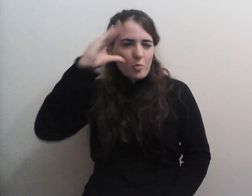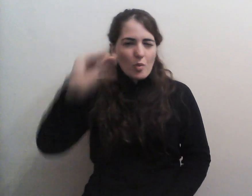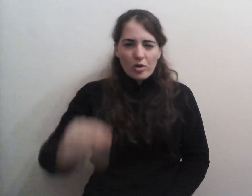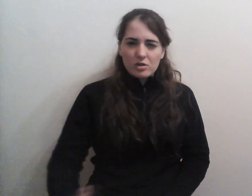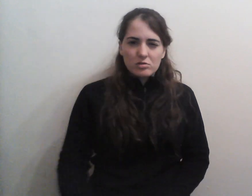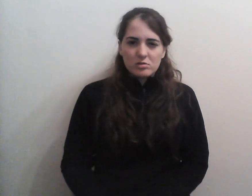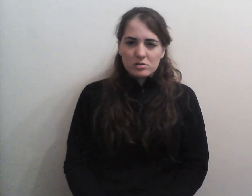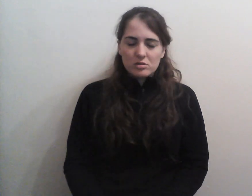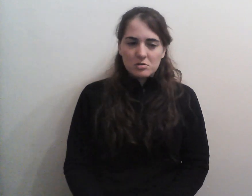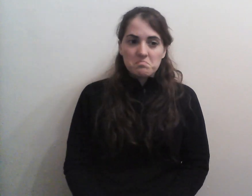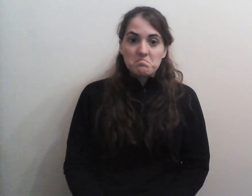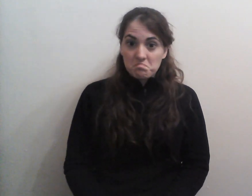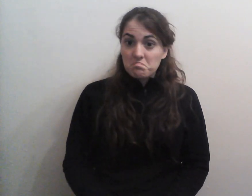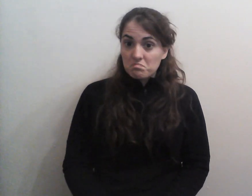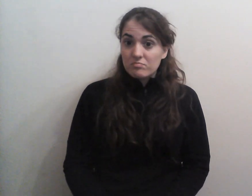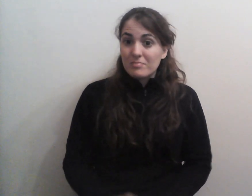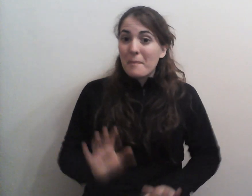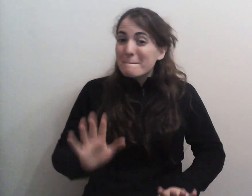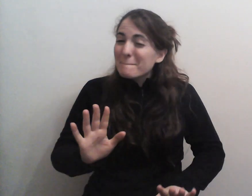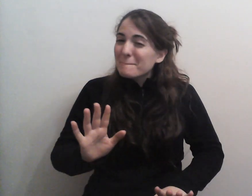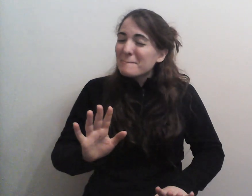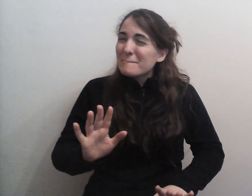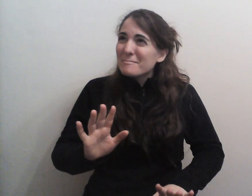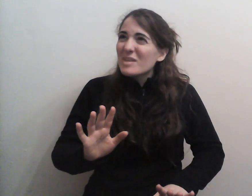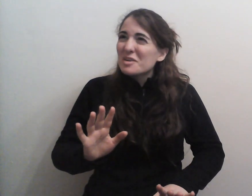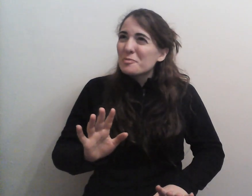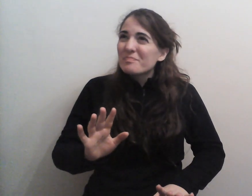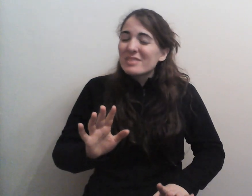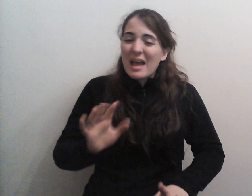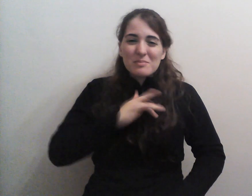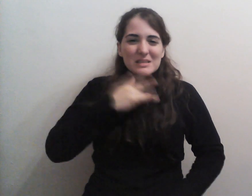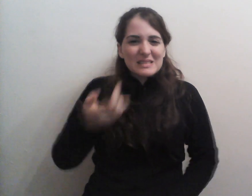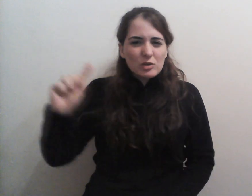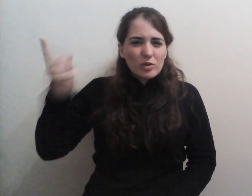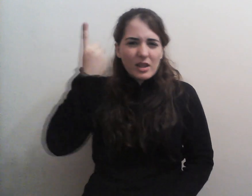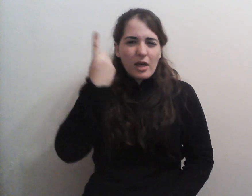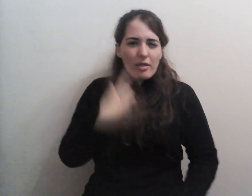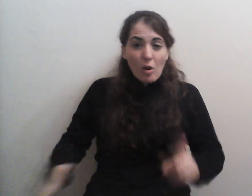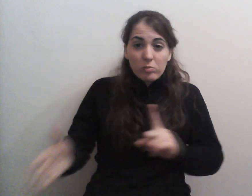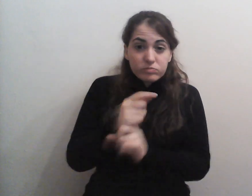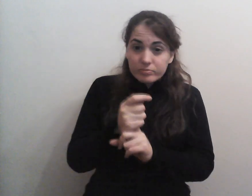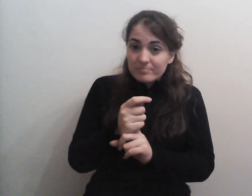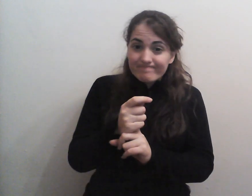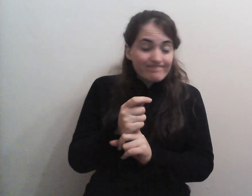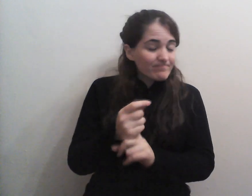Pero no podemos llegar a la misericordia de Dios, al evangelio de Dios, simplemente contemplando el mundo